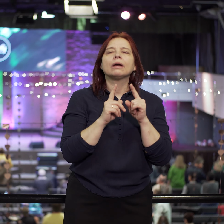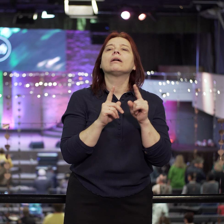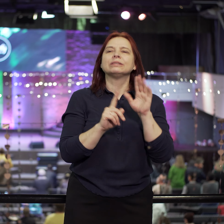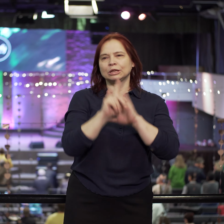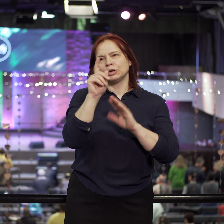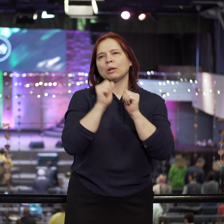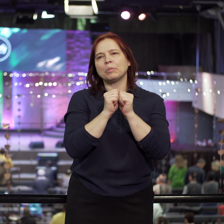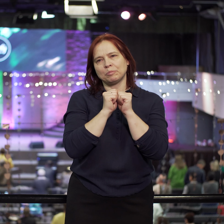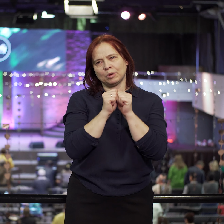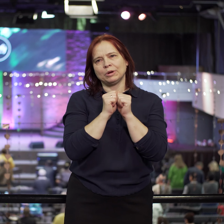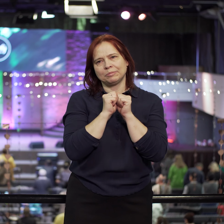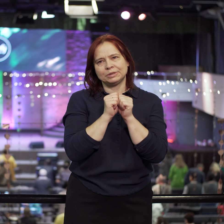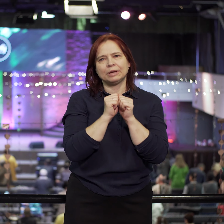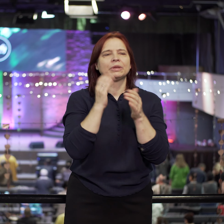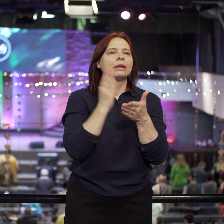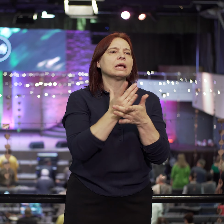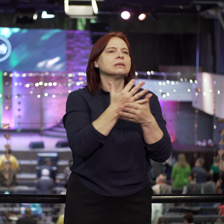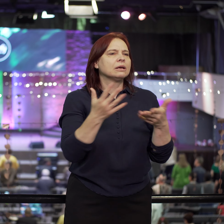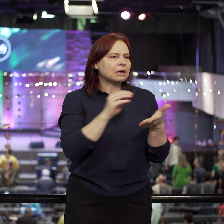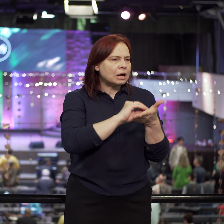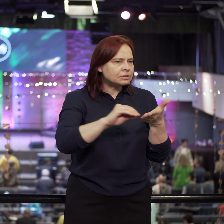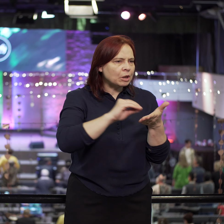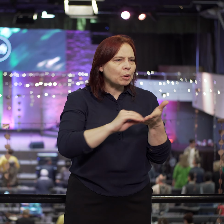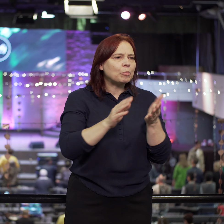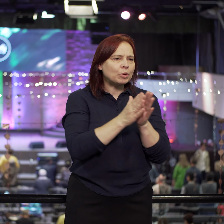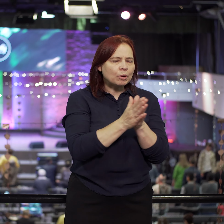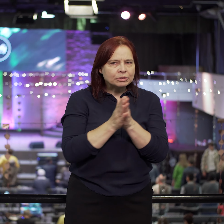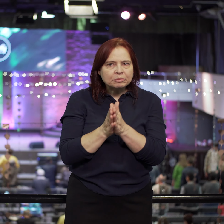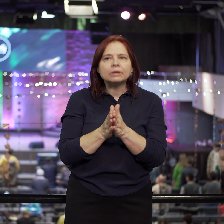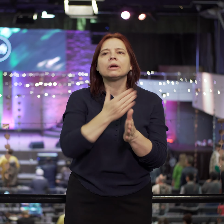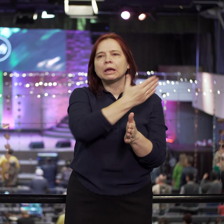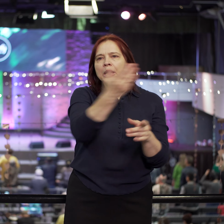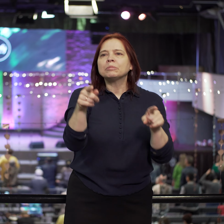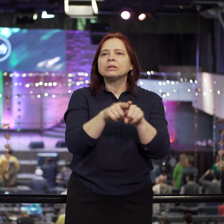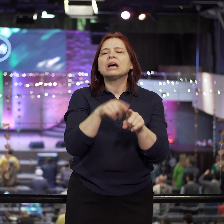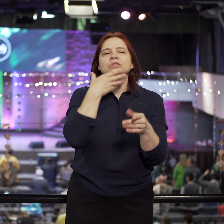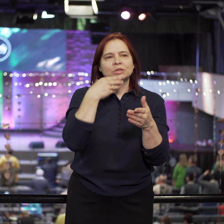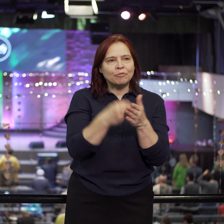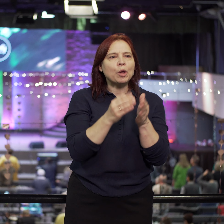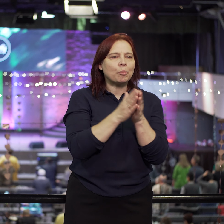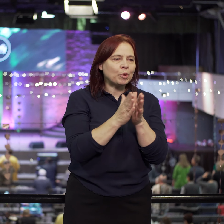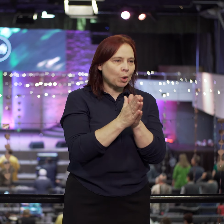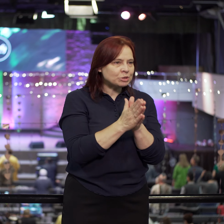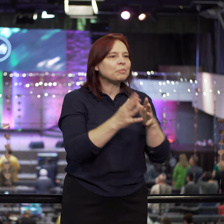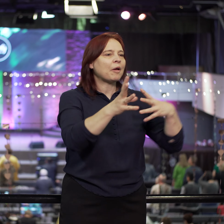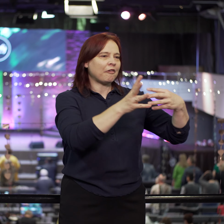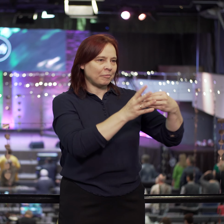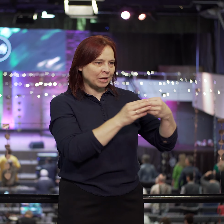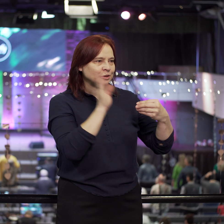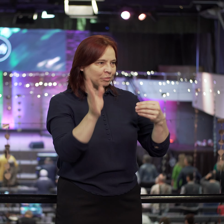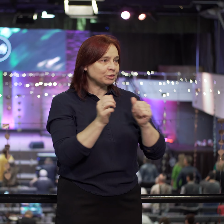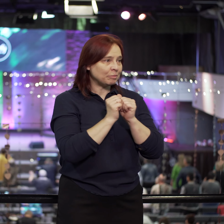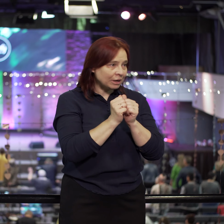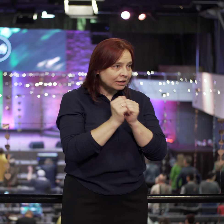за молитвенные просьбы. У нас есть люди, которые нуждаются в Божьей помощи. И мы прострем свою